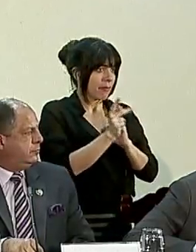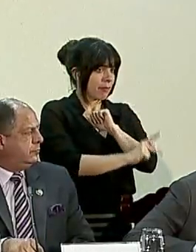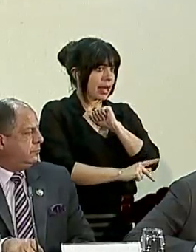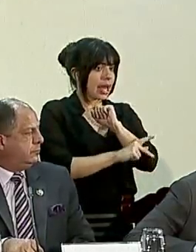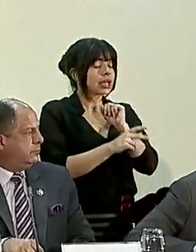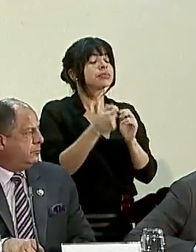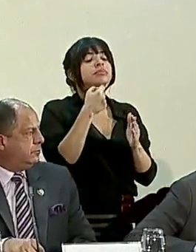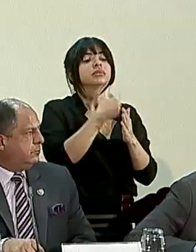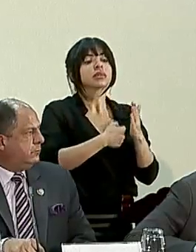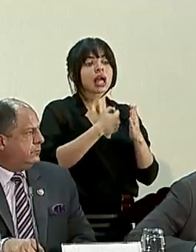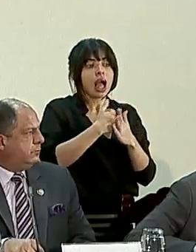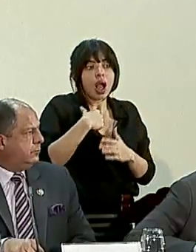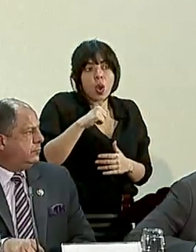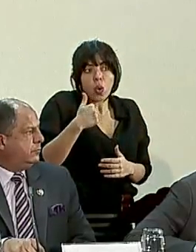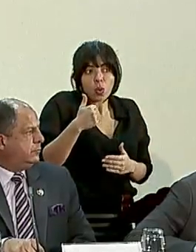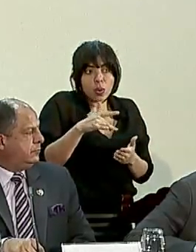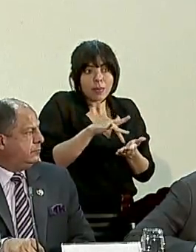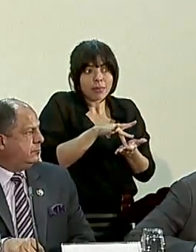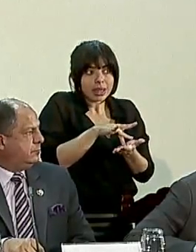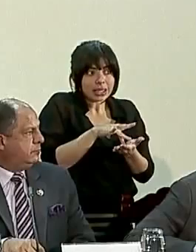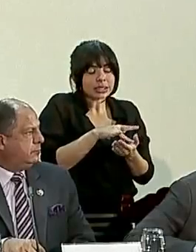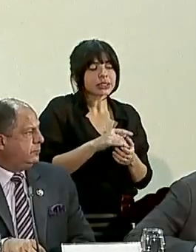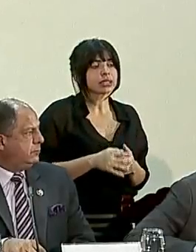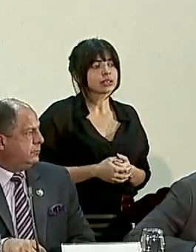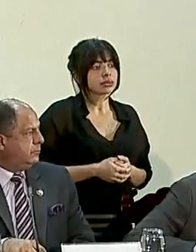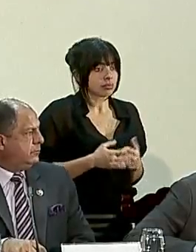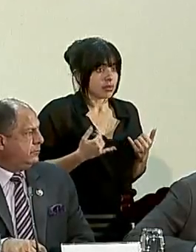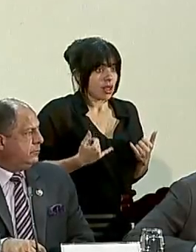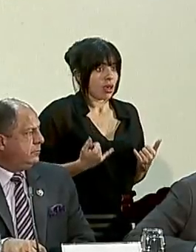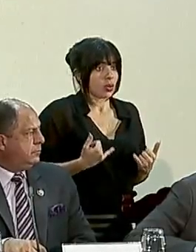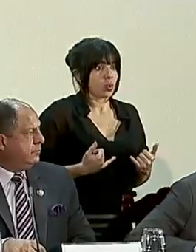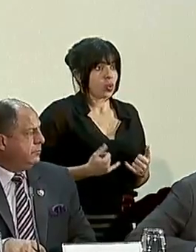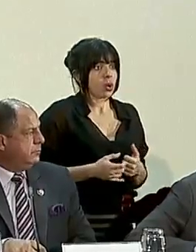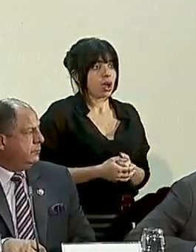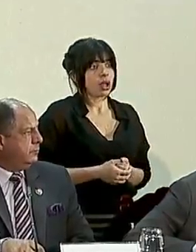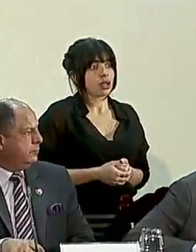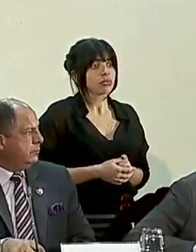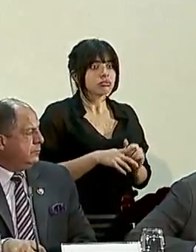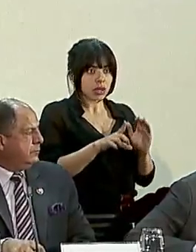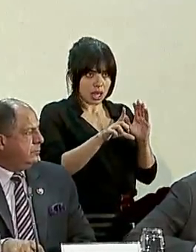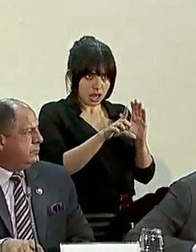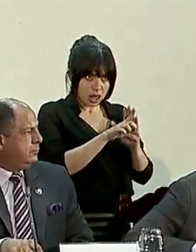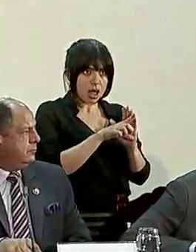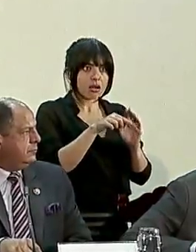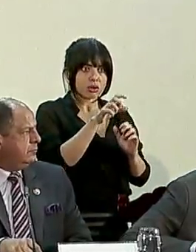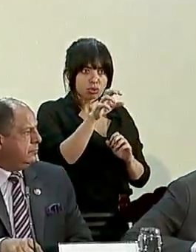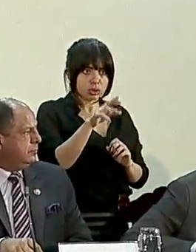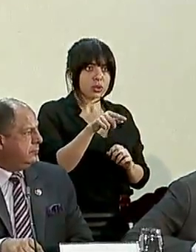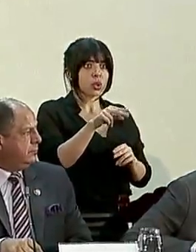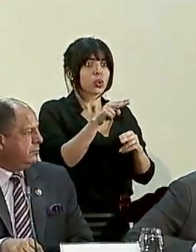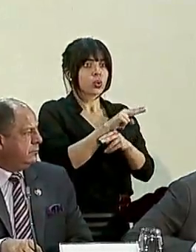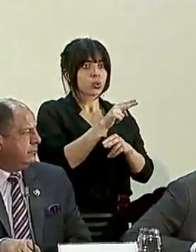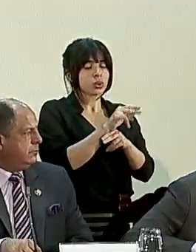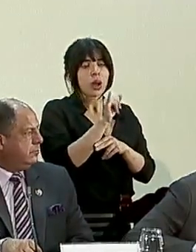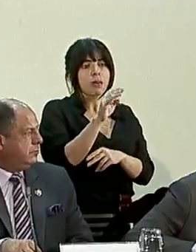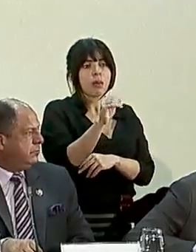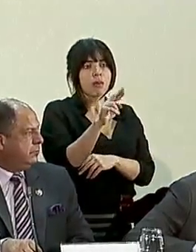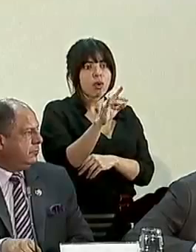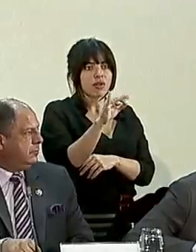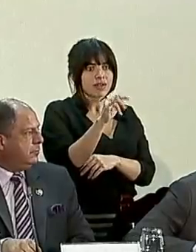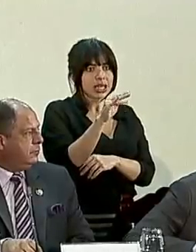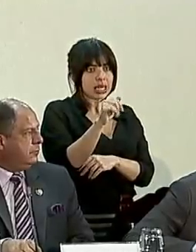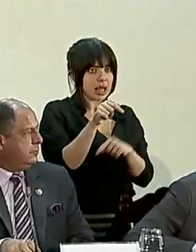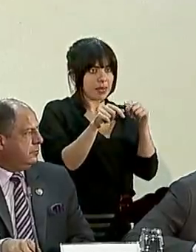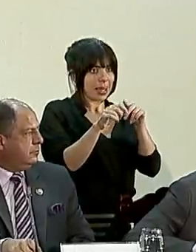Insisto, hay otros medicamentos actualmente legales en Costa Rica que se utilizan, como la morfina, por